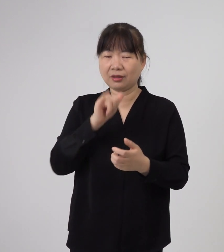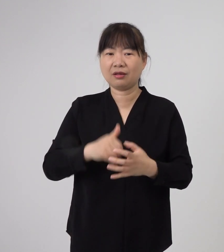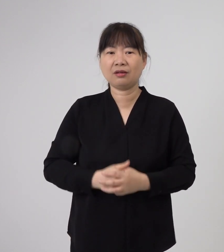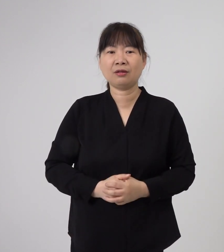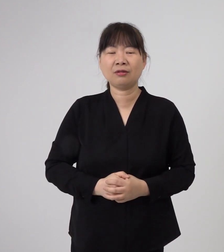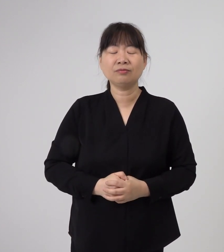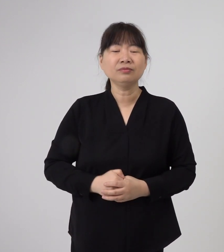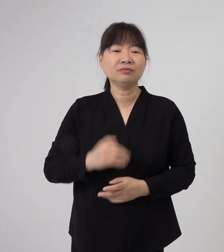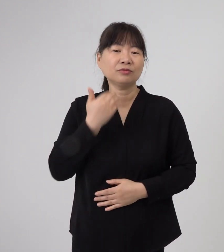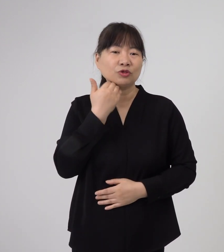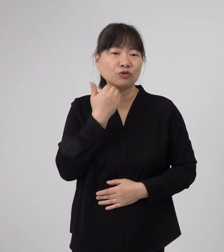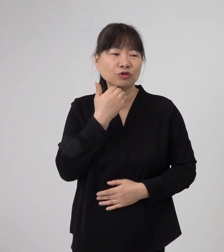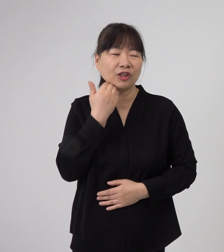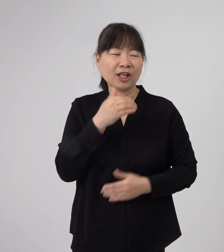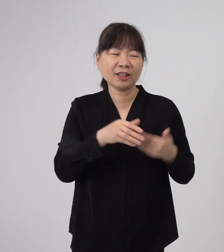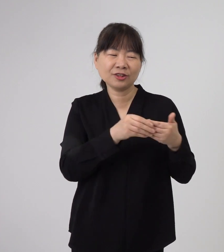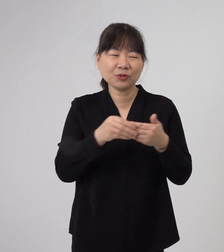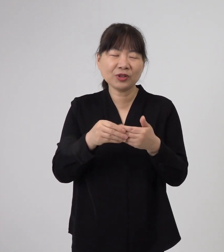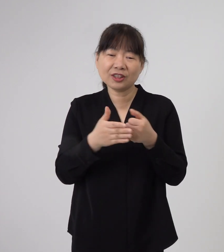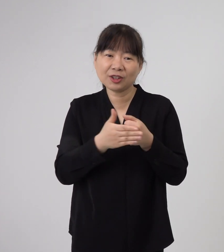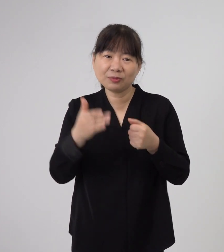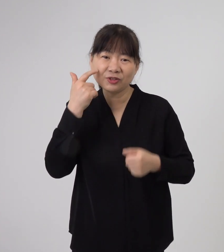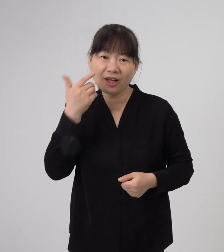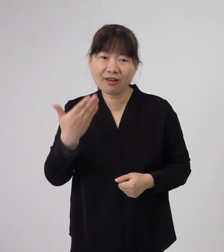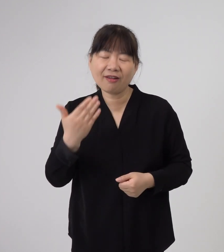예, 하나님의 경영이에요.